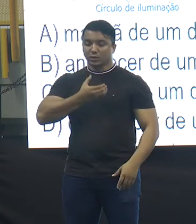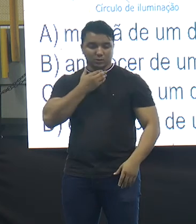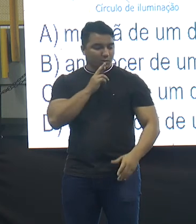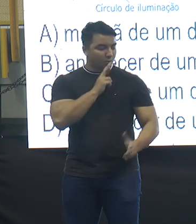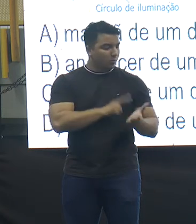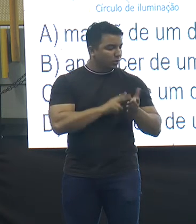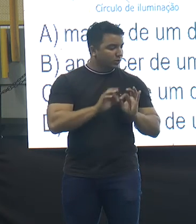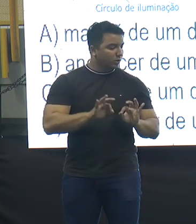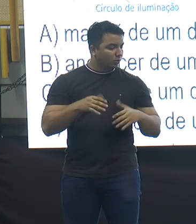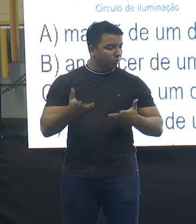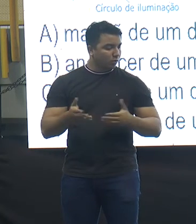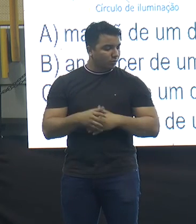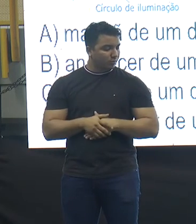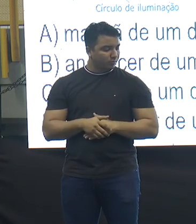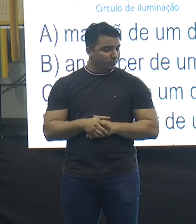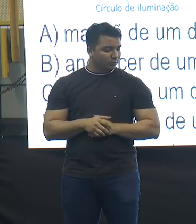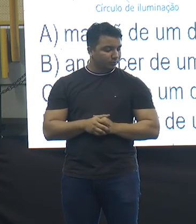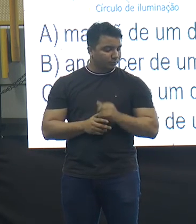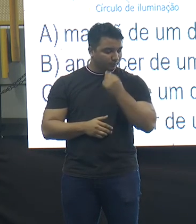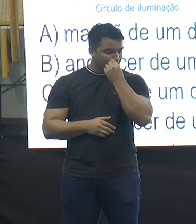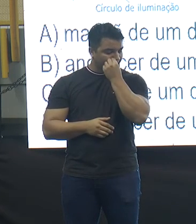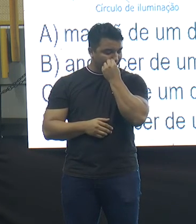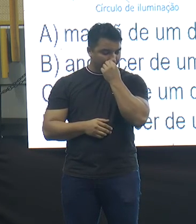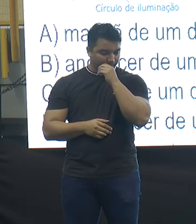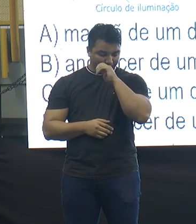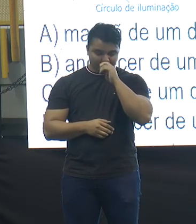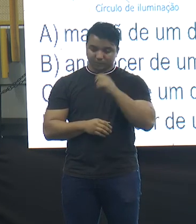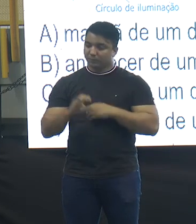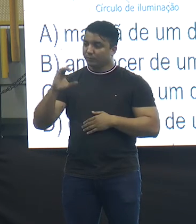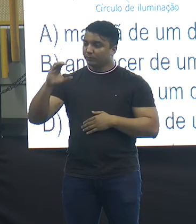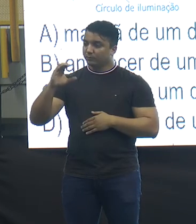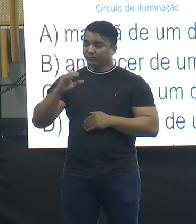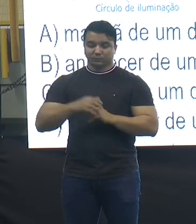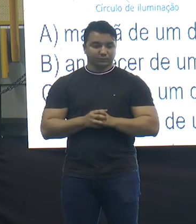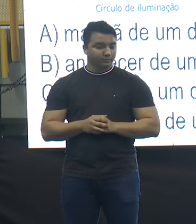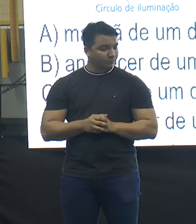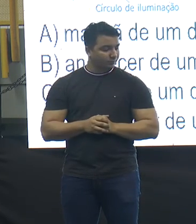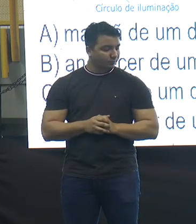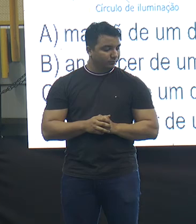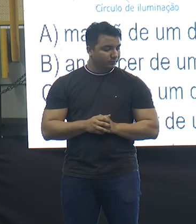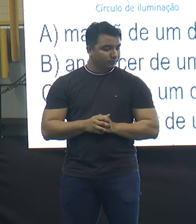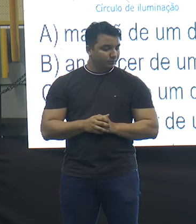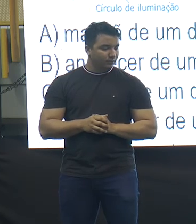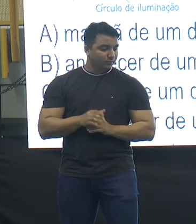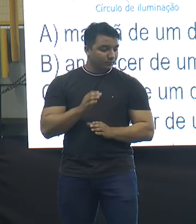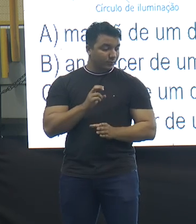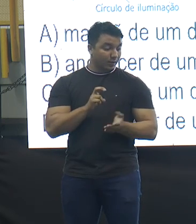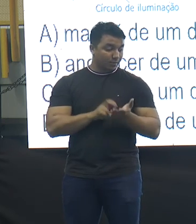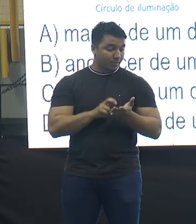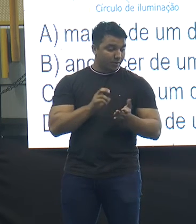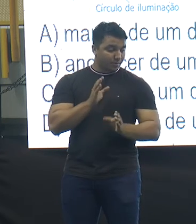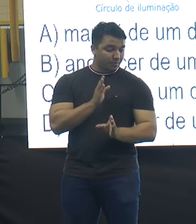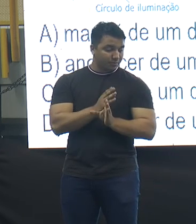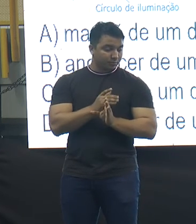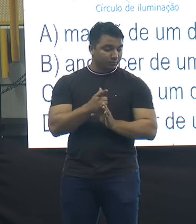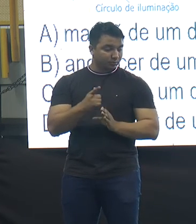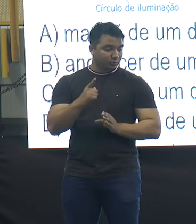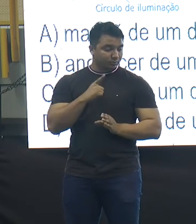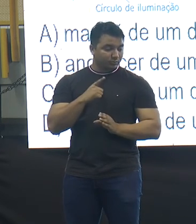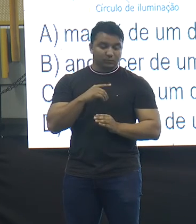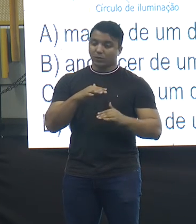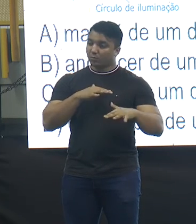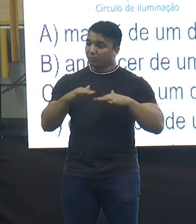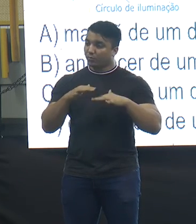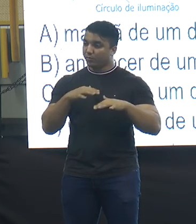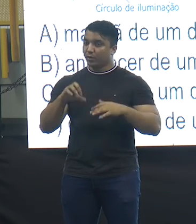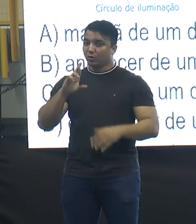resposta, professor? Letra C de casa. Manhã, porque a cidade A está sendo iluminada, movimento de